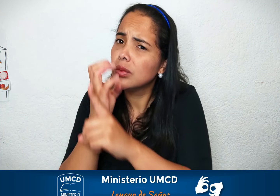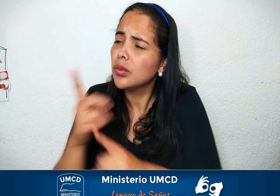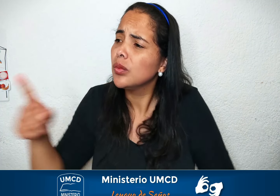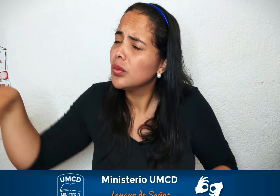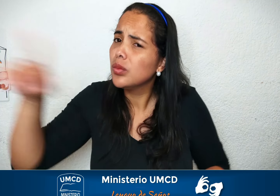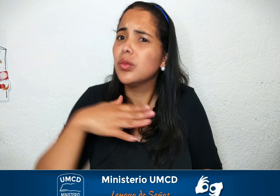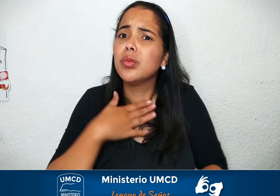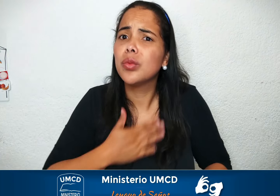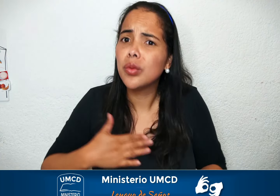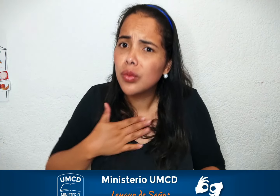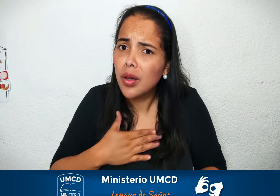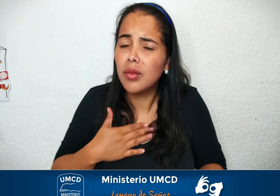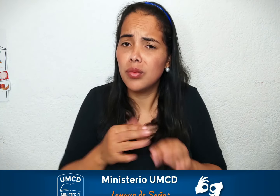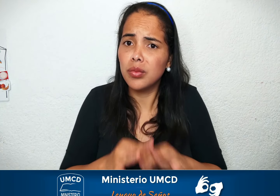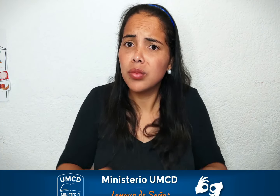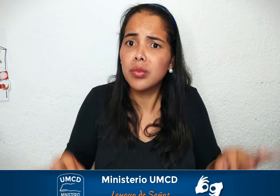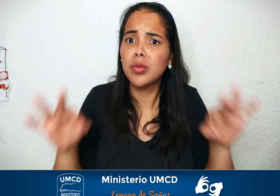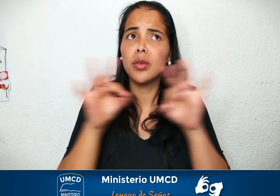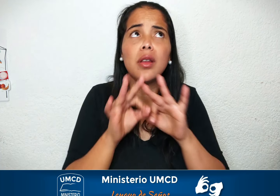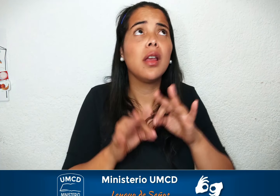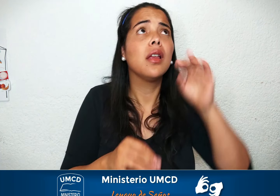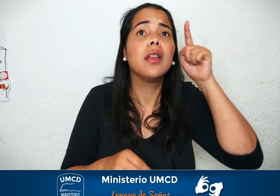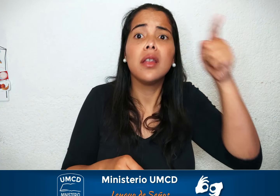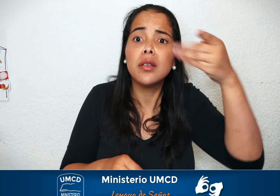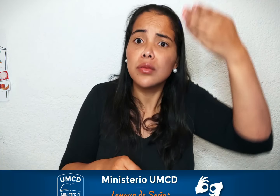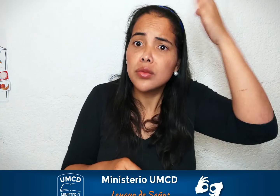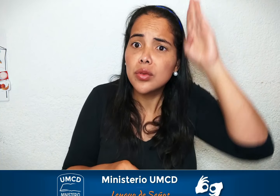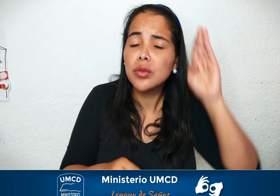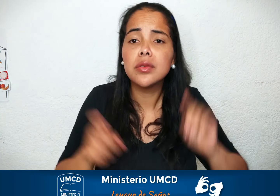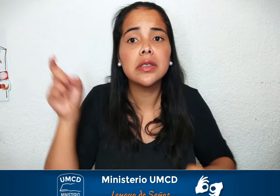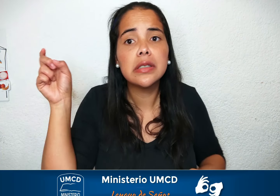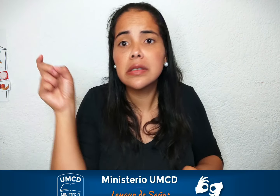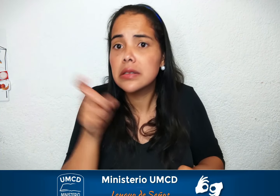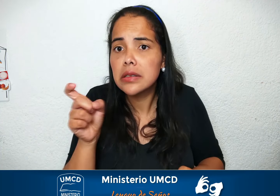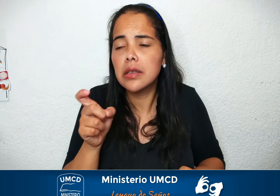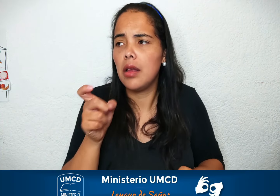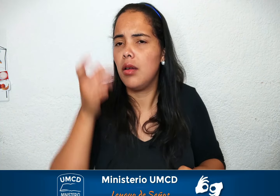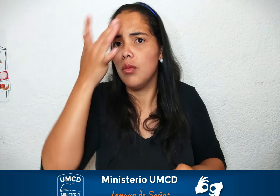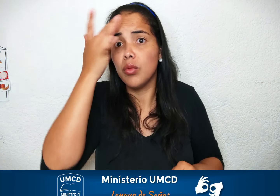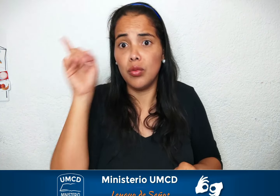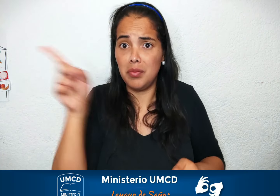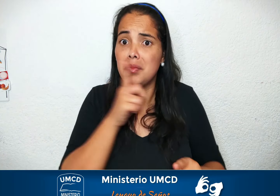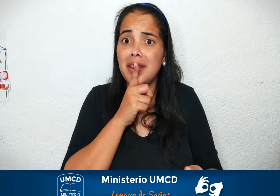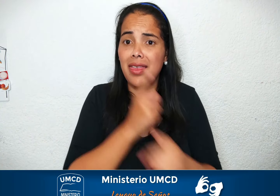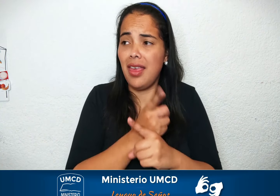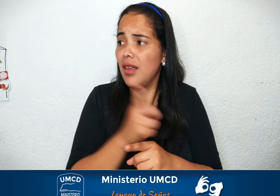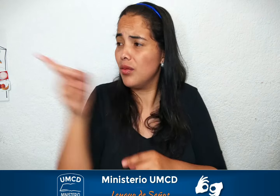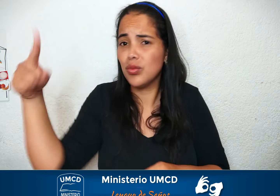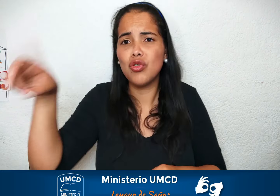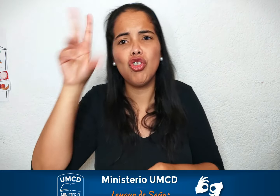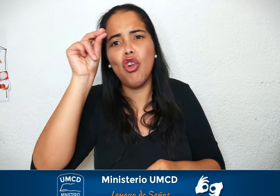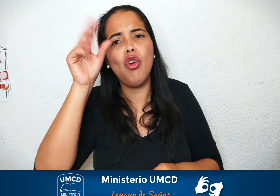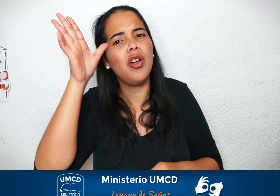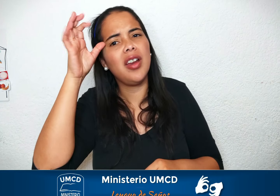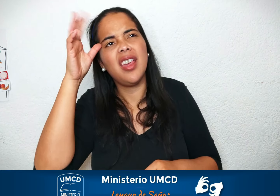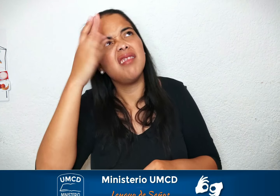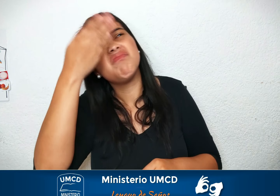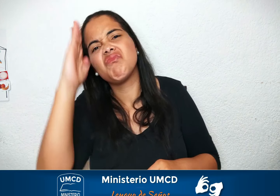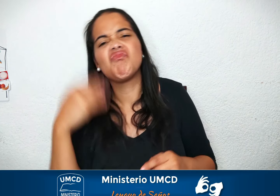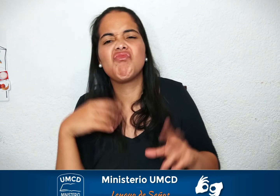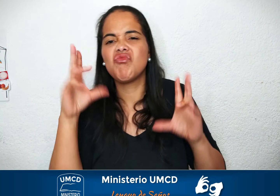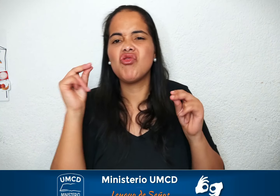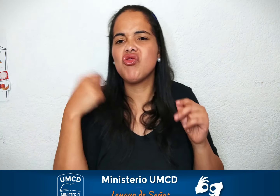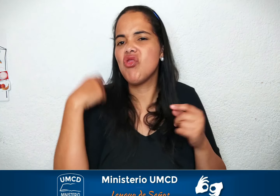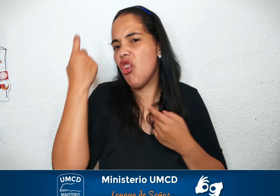para los judíos, esto es un tropezadero, porque ustedes necesitan señales. Para ustedes griegos, esto era más